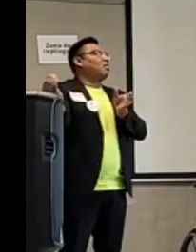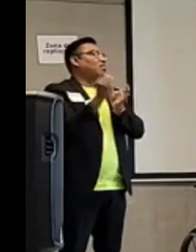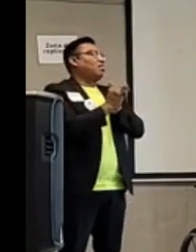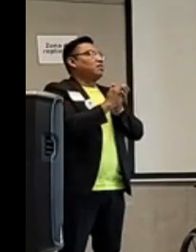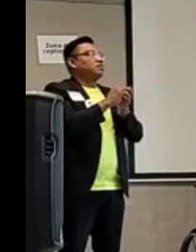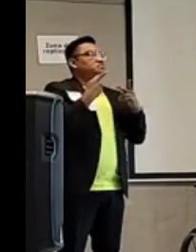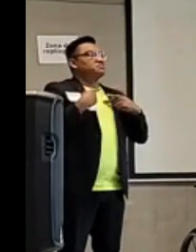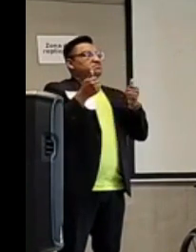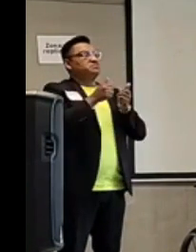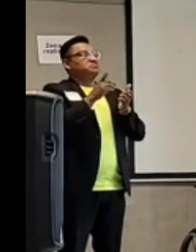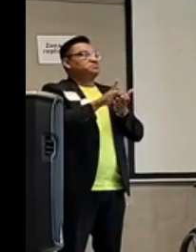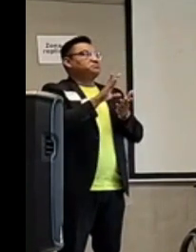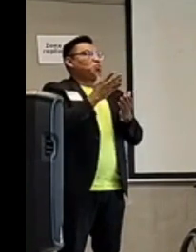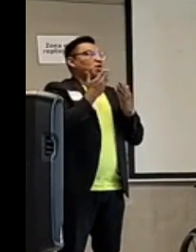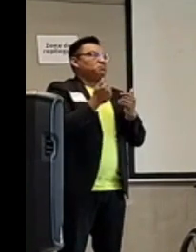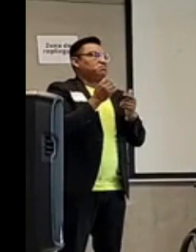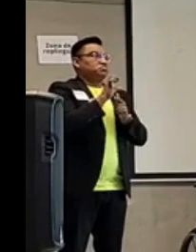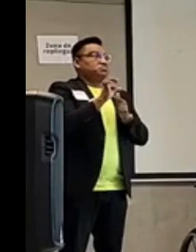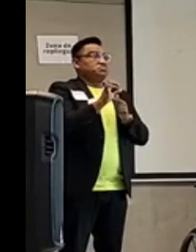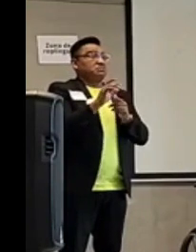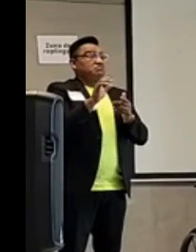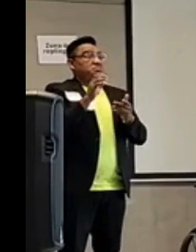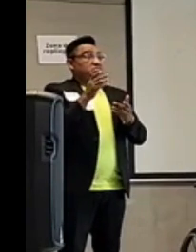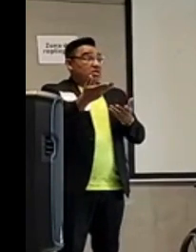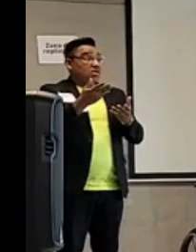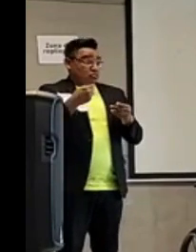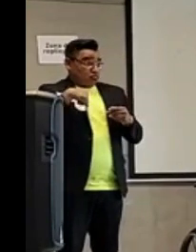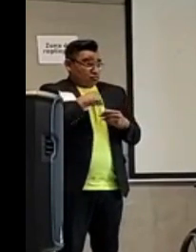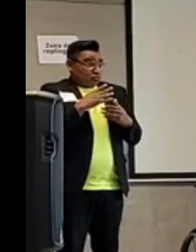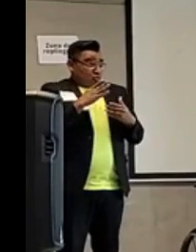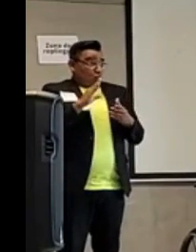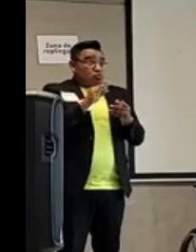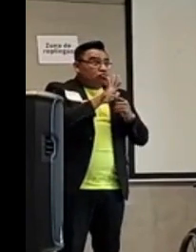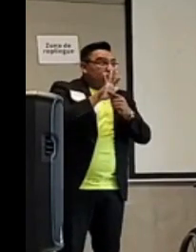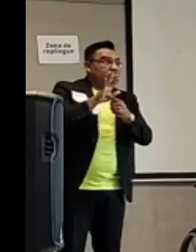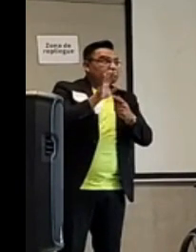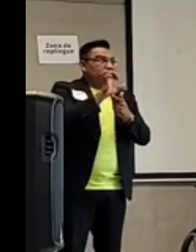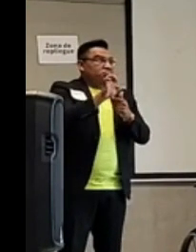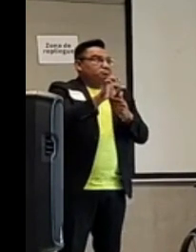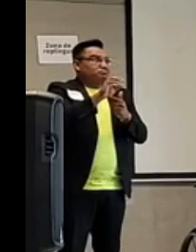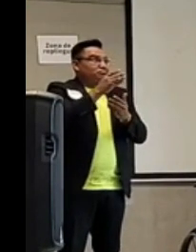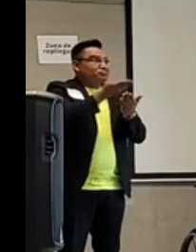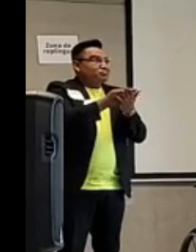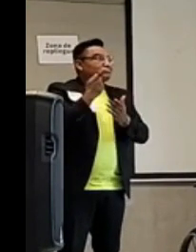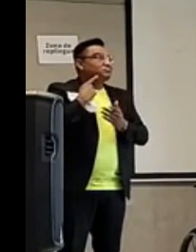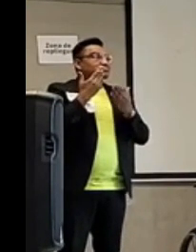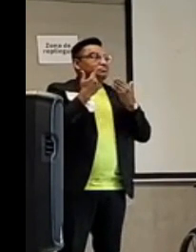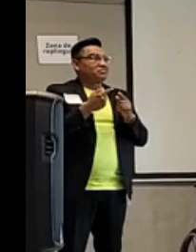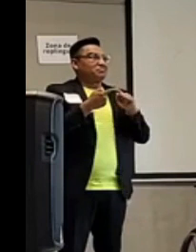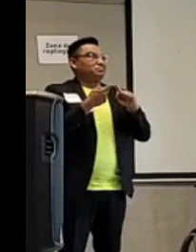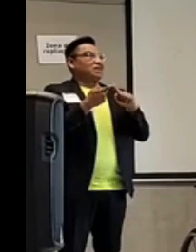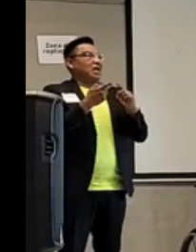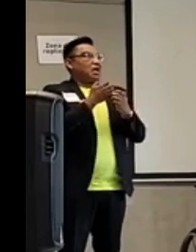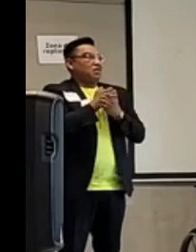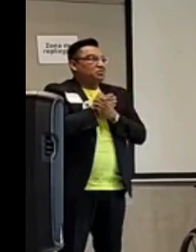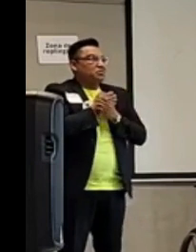existimos si no existimos pues tampoco hay políticas públicas no tenemos servicio de salud no tenemos acceso a la educación